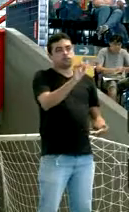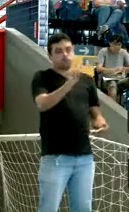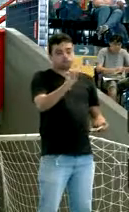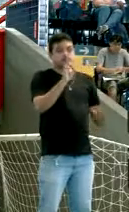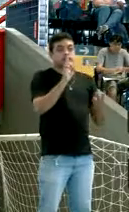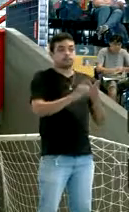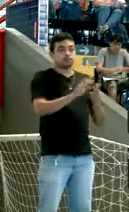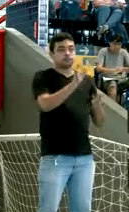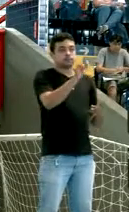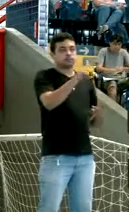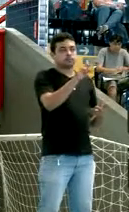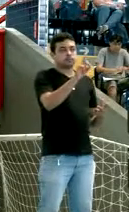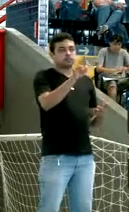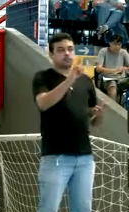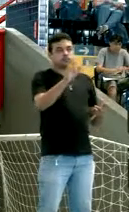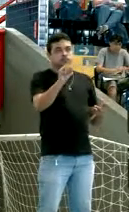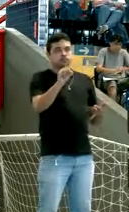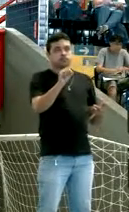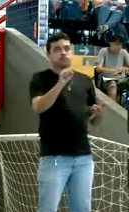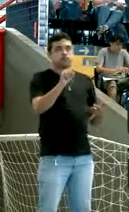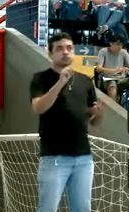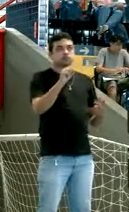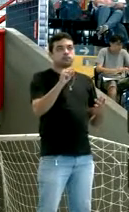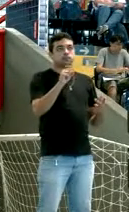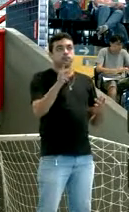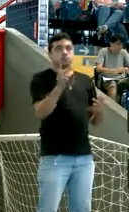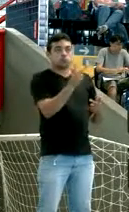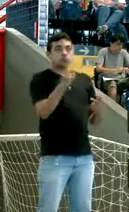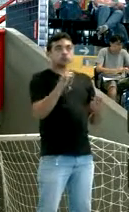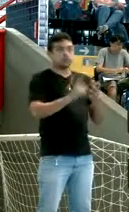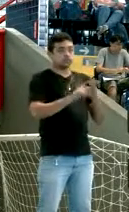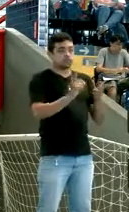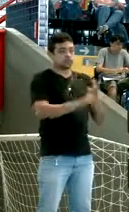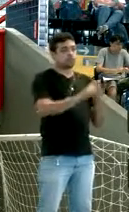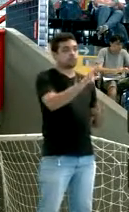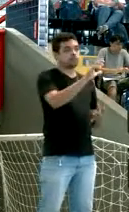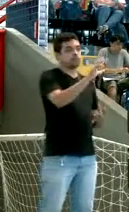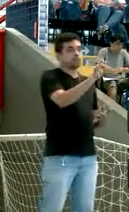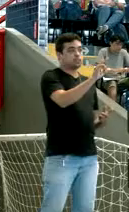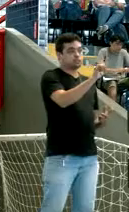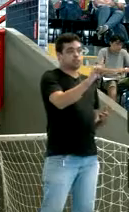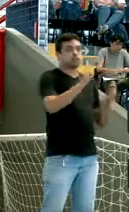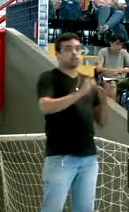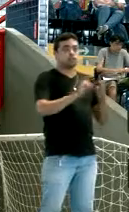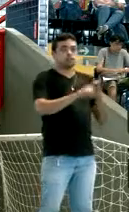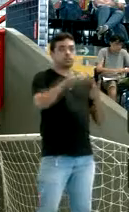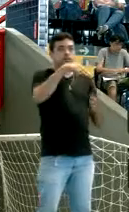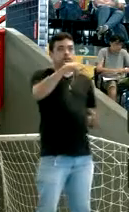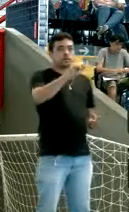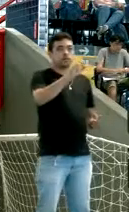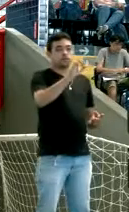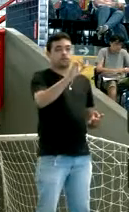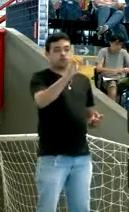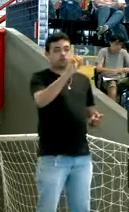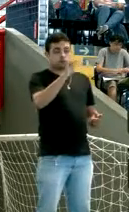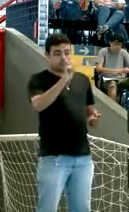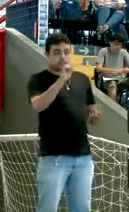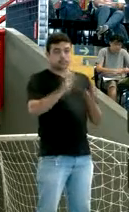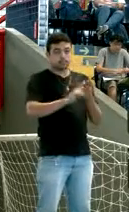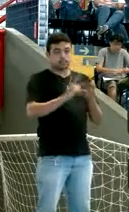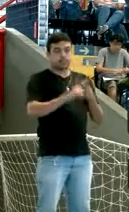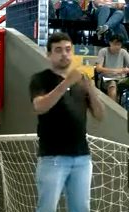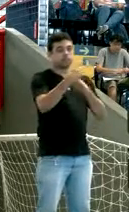Jim Davis com o Garfield e Kino com a Mafalda. A Mafalda já tem alguma coisa para nos ensinar. A